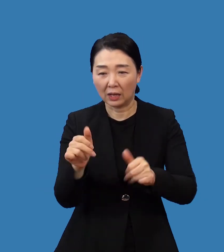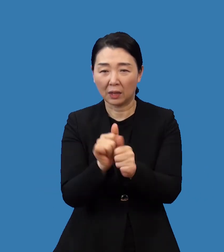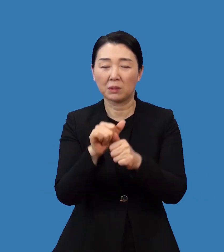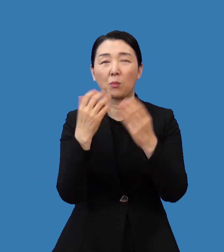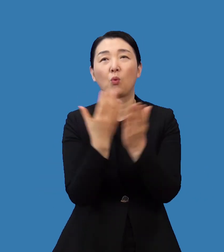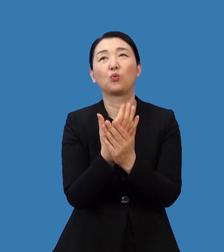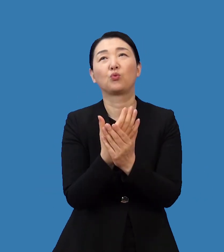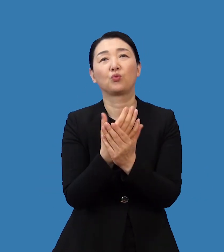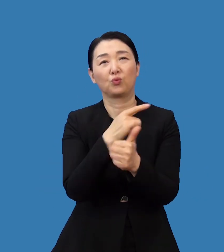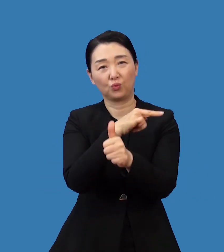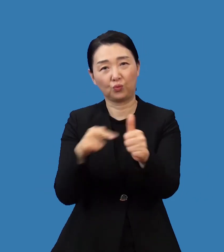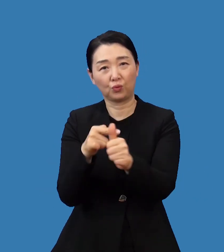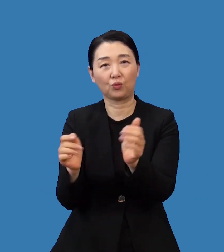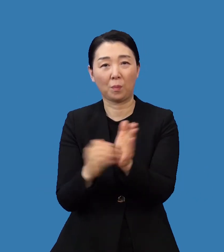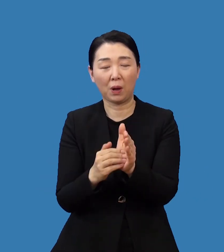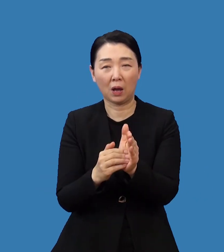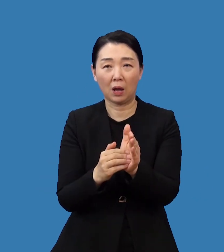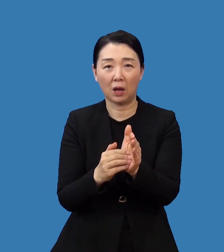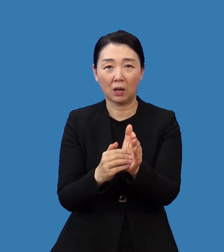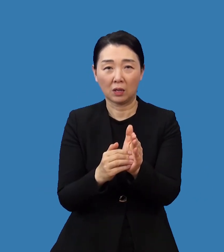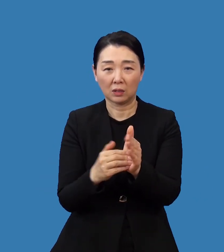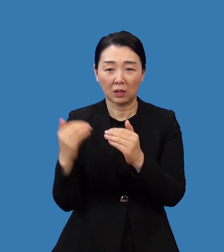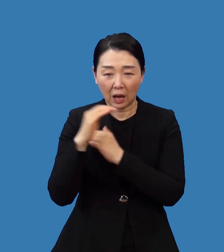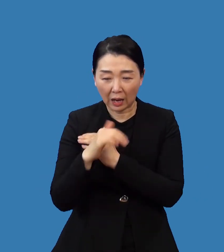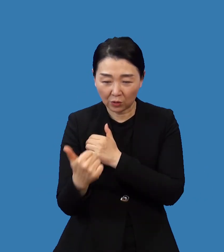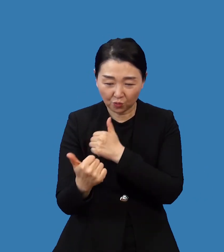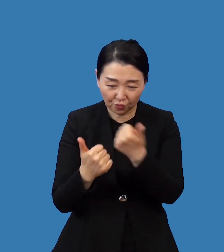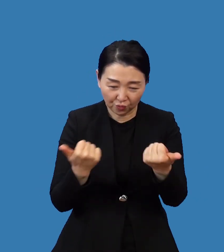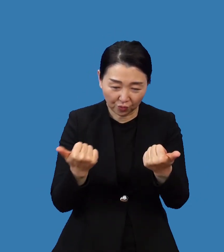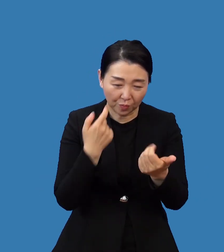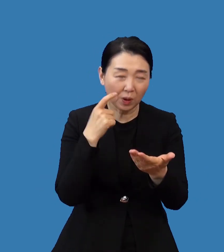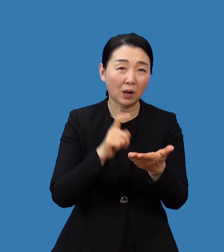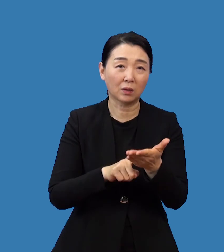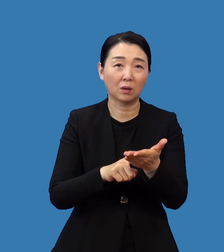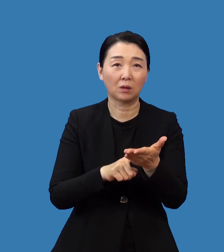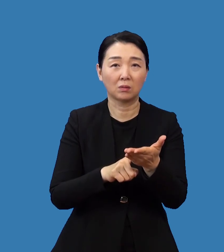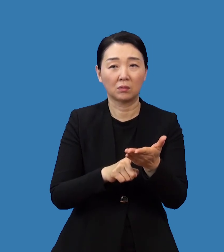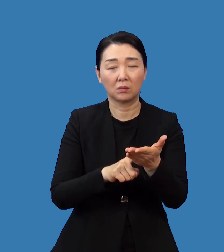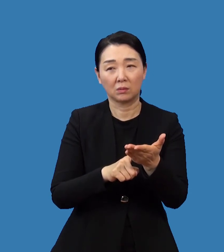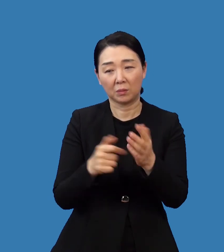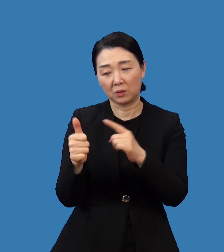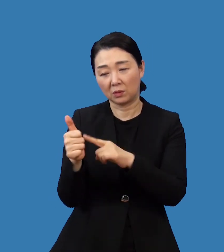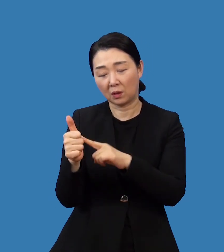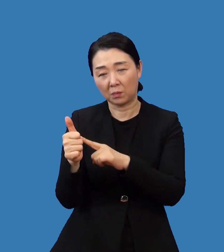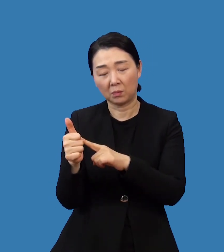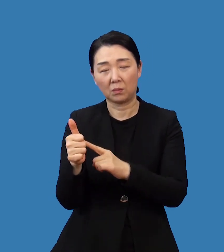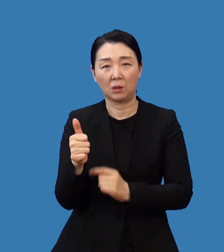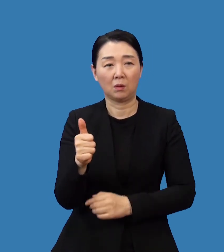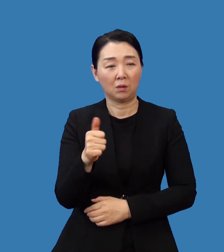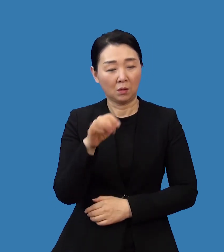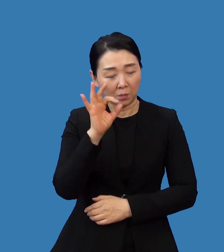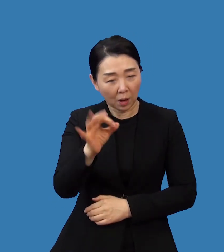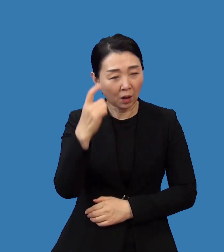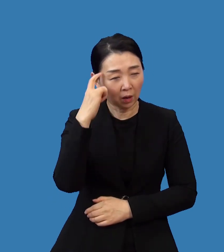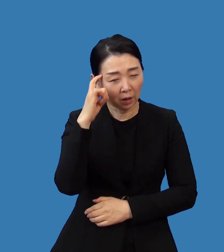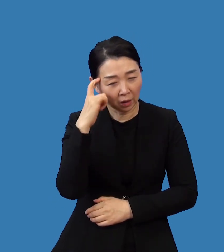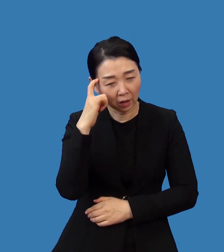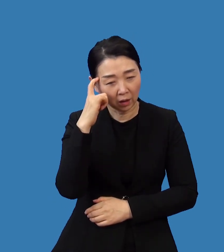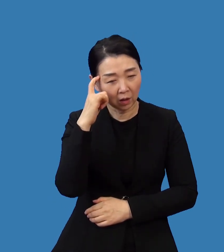유해를 발견하는 거예요. 그 아기들의 유해를 보면서 그는 깊은 생각에 잠깁니다. 저